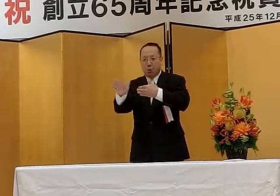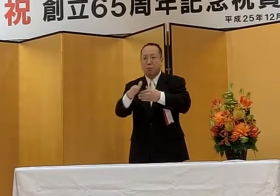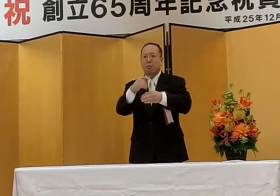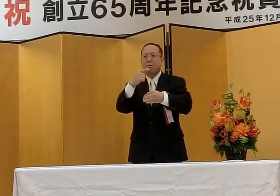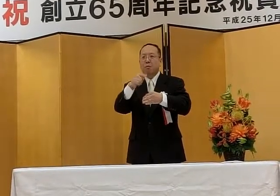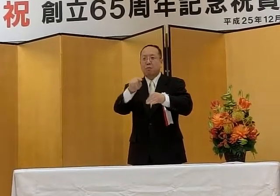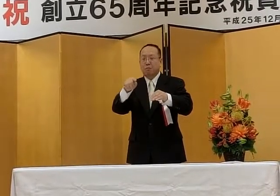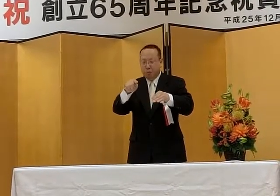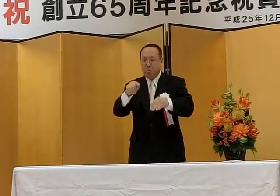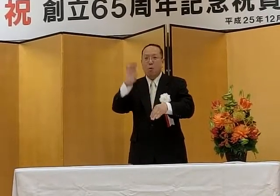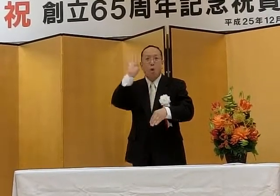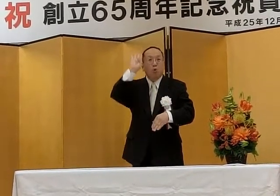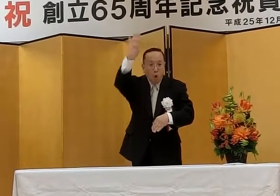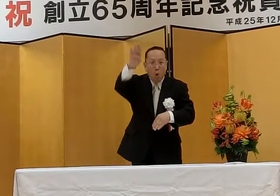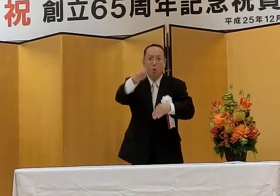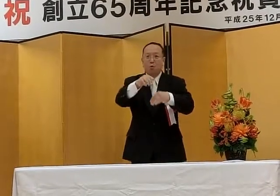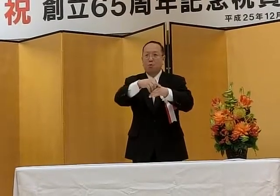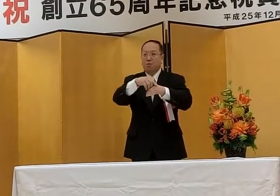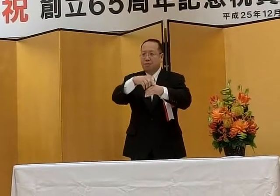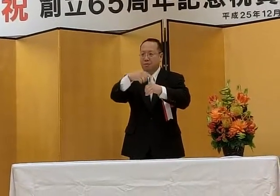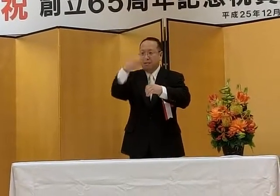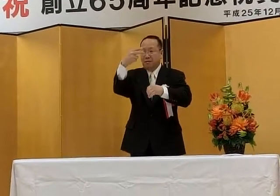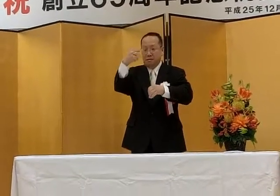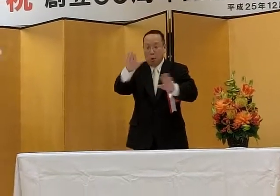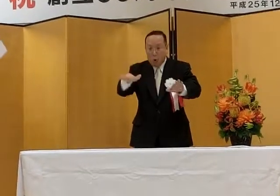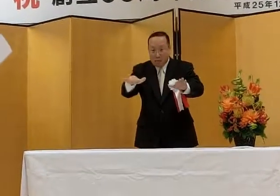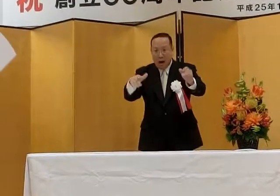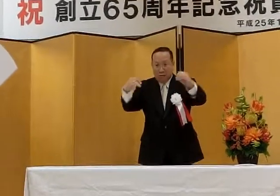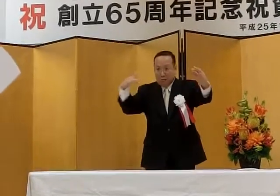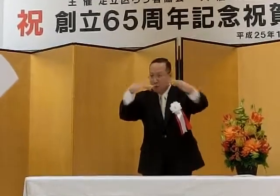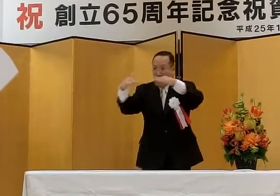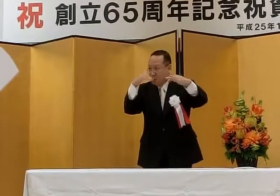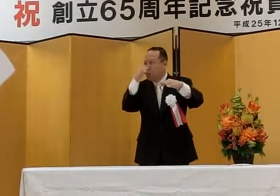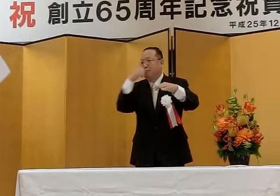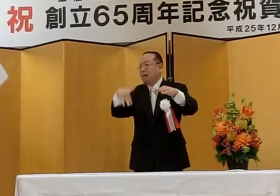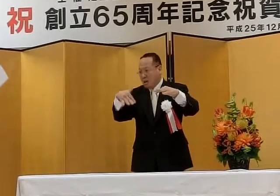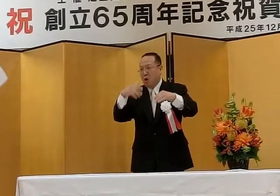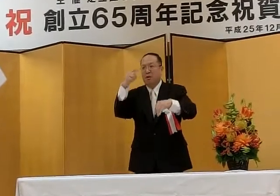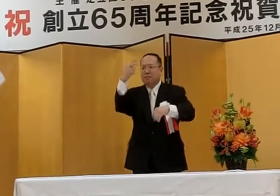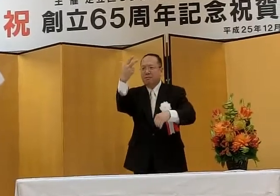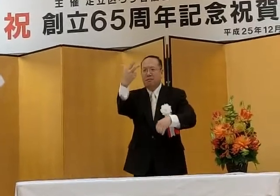まだまだ足りない目、これからの課題もたくさんありますが、